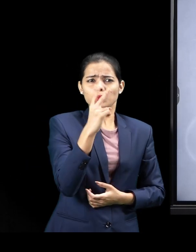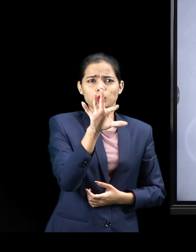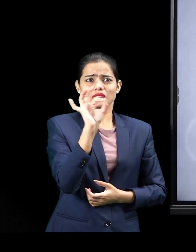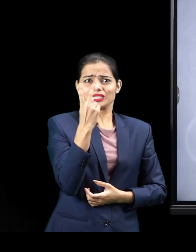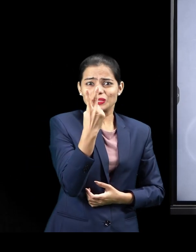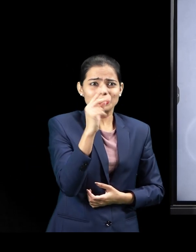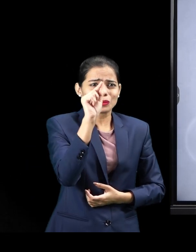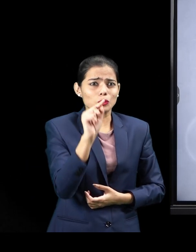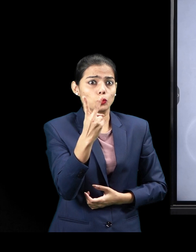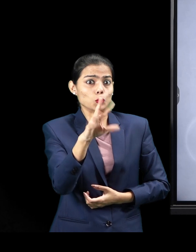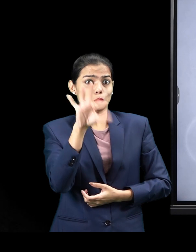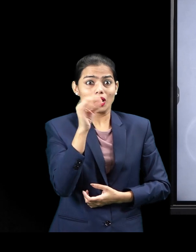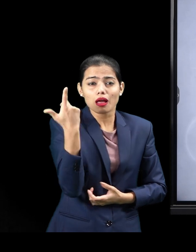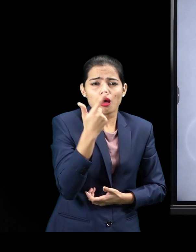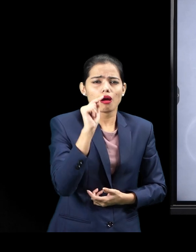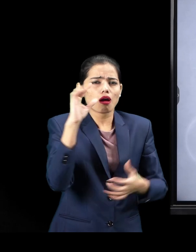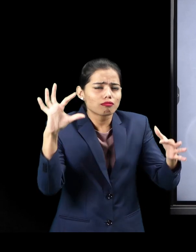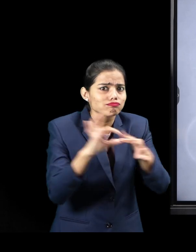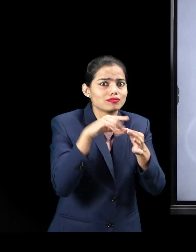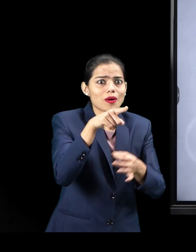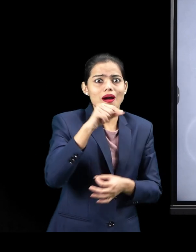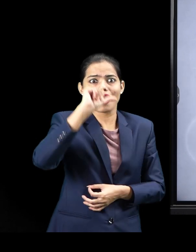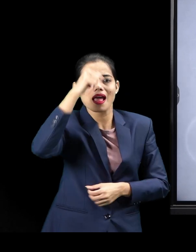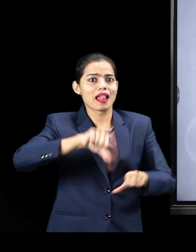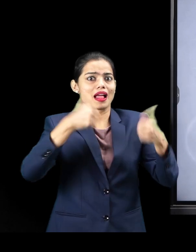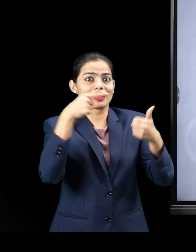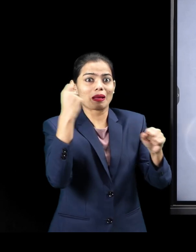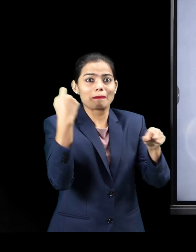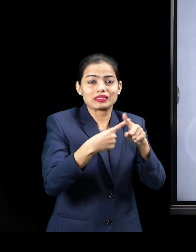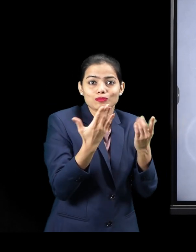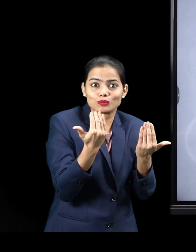కాబట్టి రెండవ ఎంపిక సరైన అంచనా.